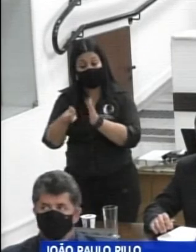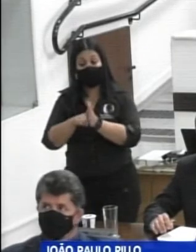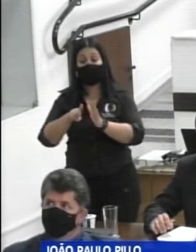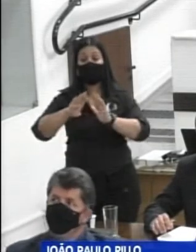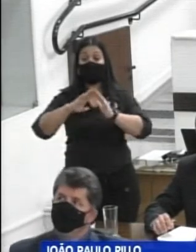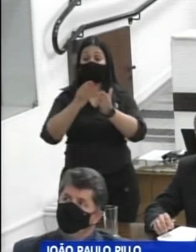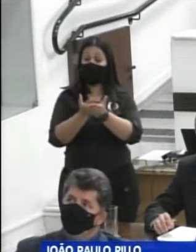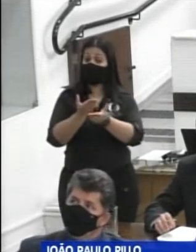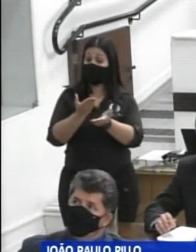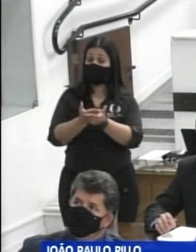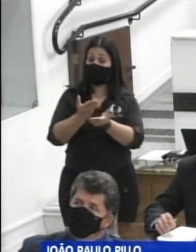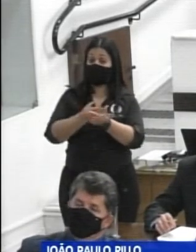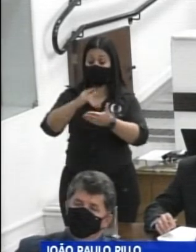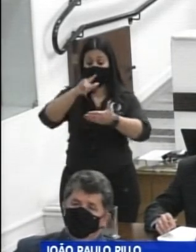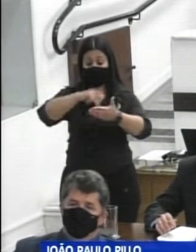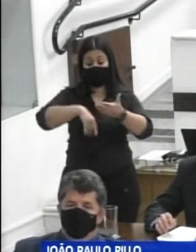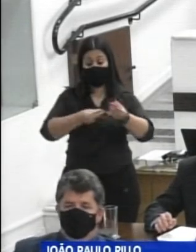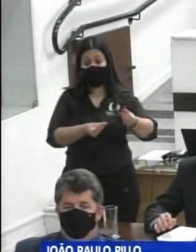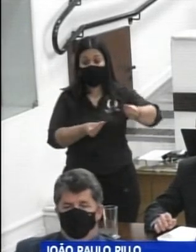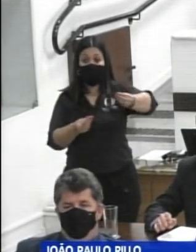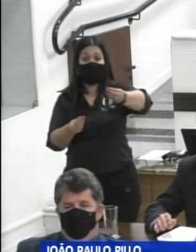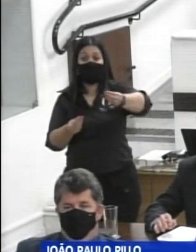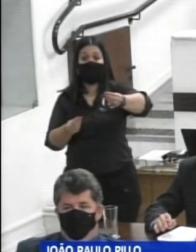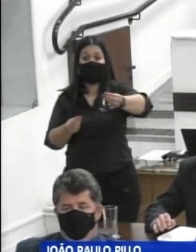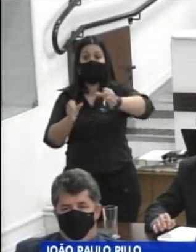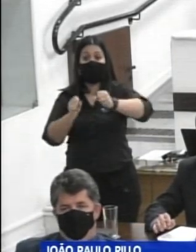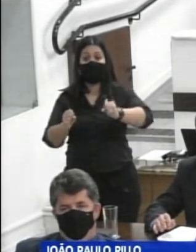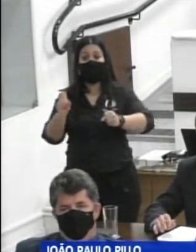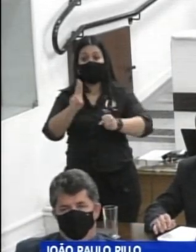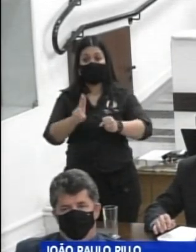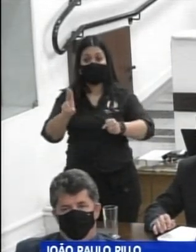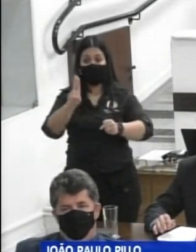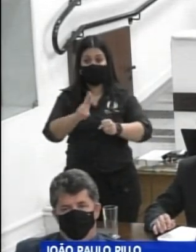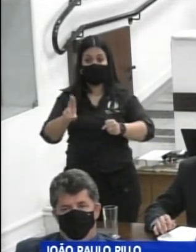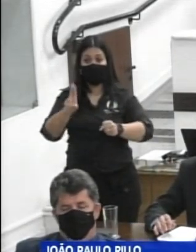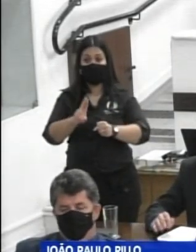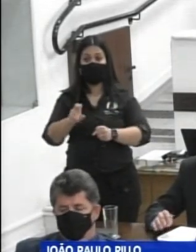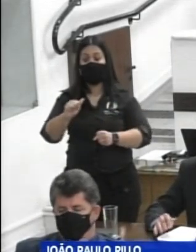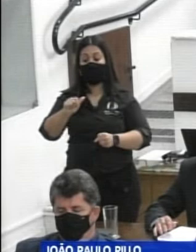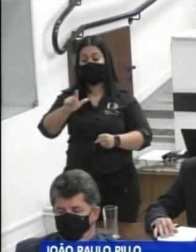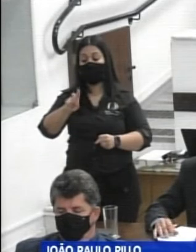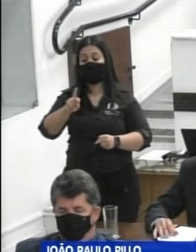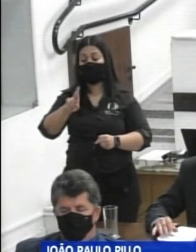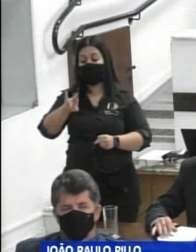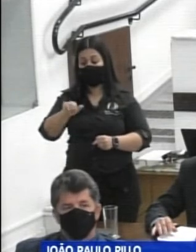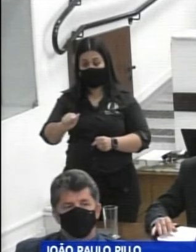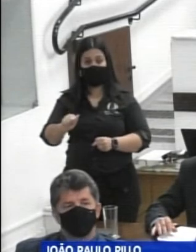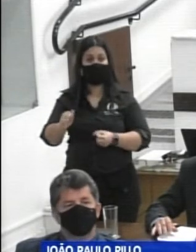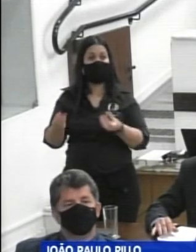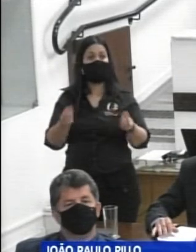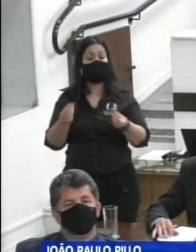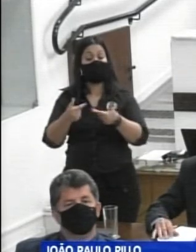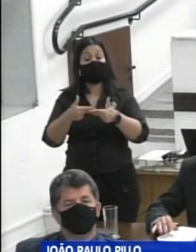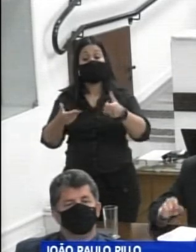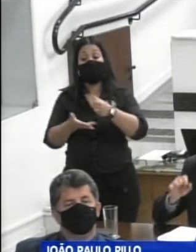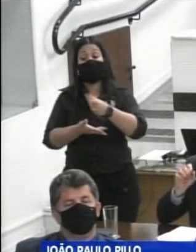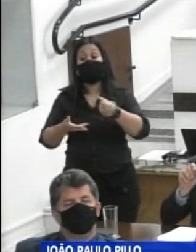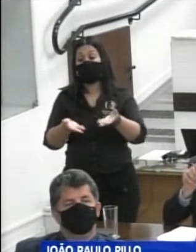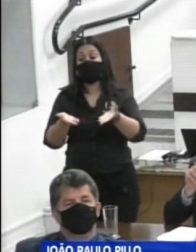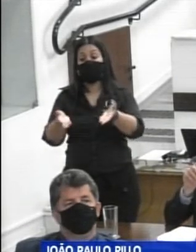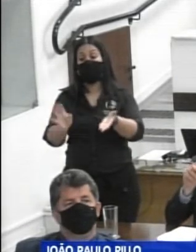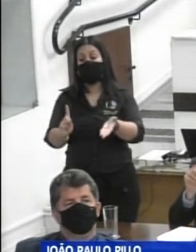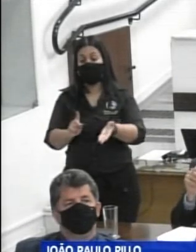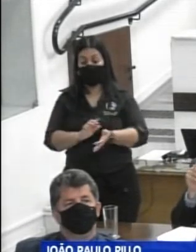apresentavam alvará de funcionamento básico, não apresentavam condições básicas. Então,